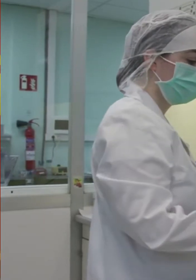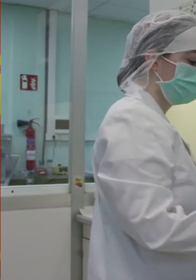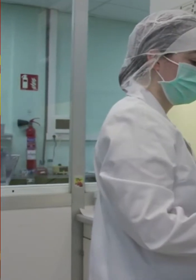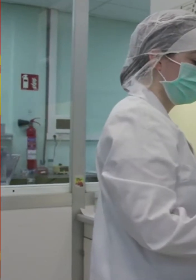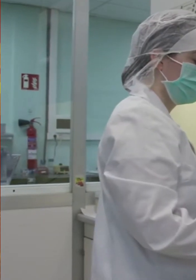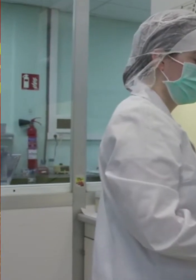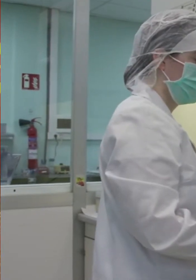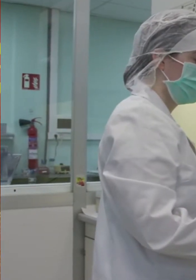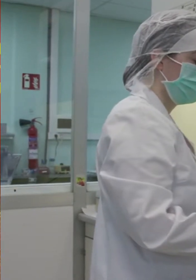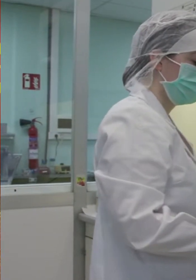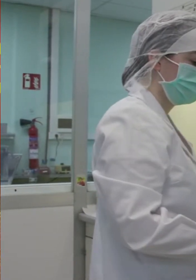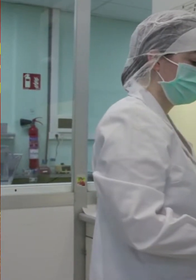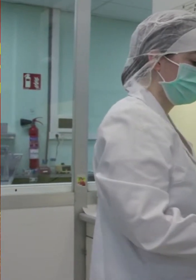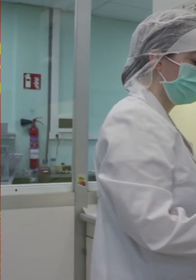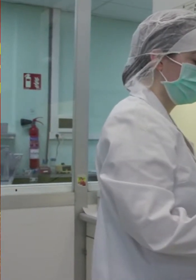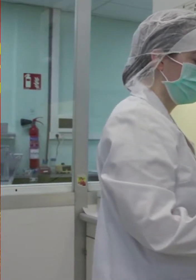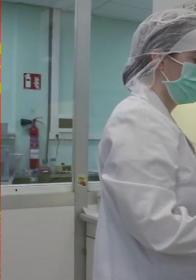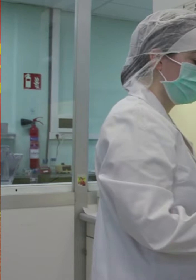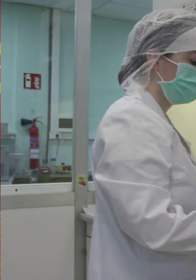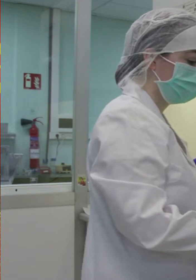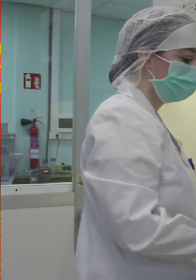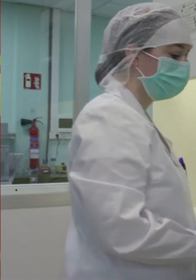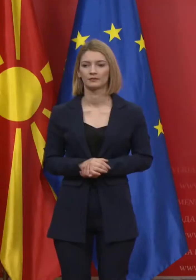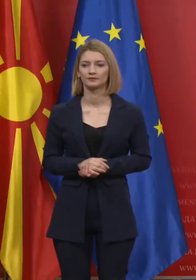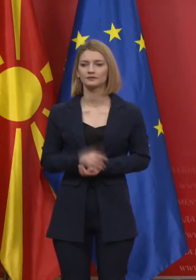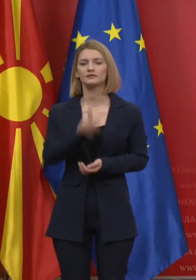sëmundjen gjitse do të mund të implementohen përmes qeverisë.